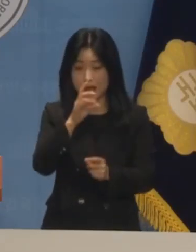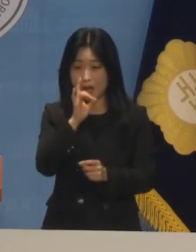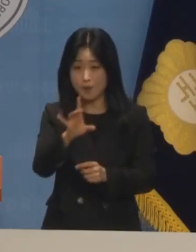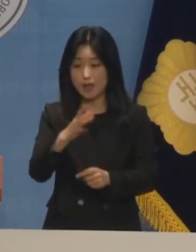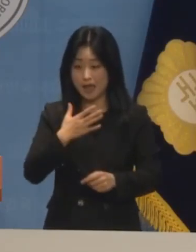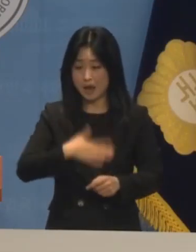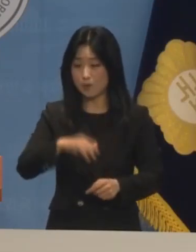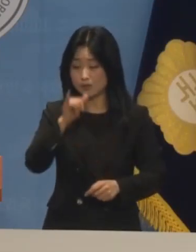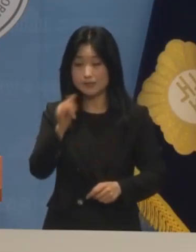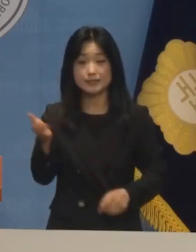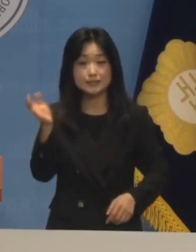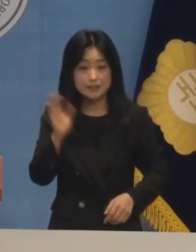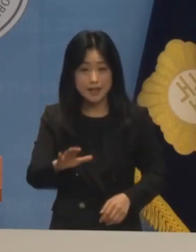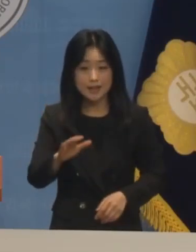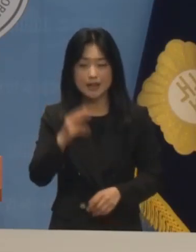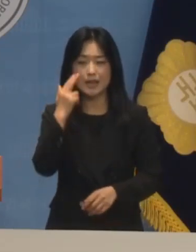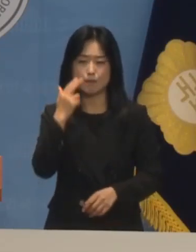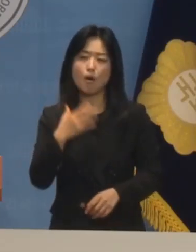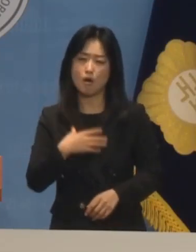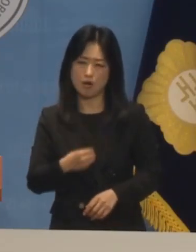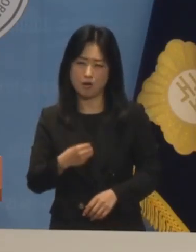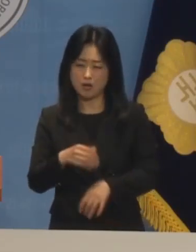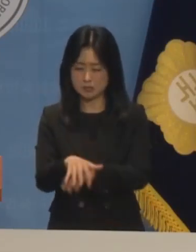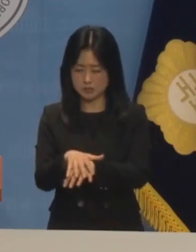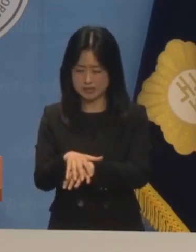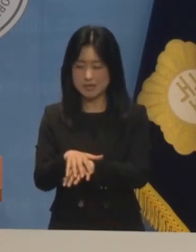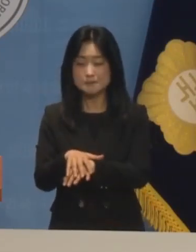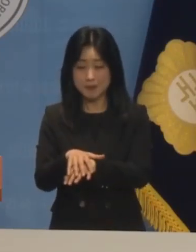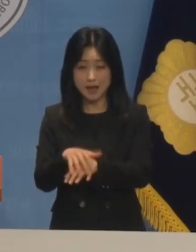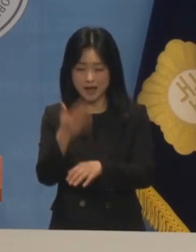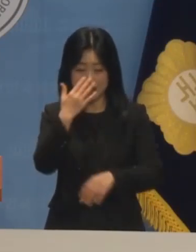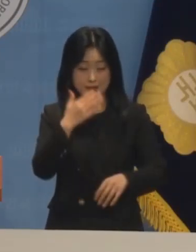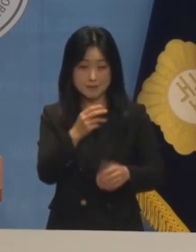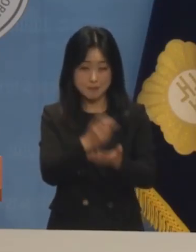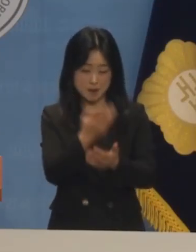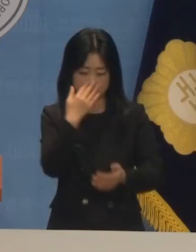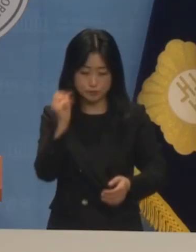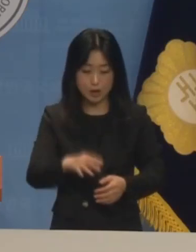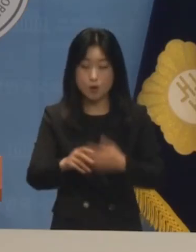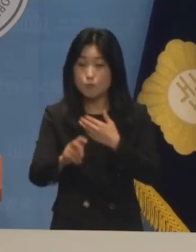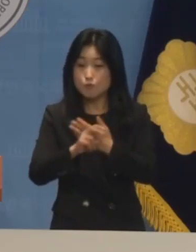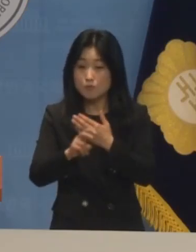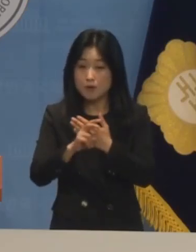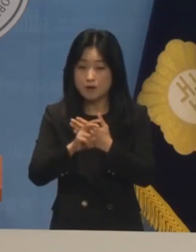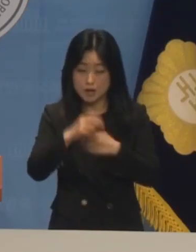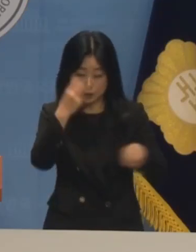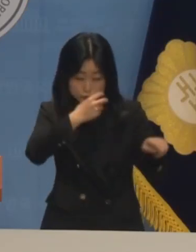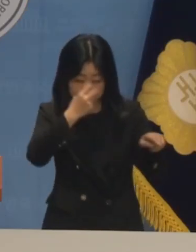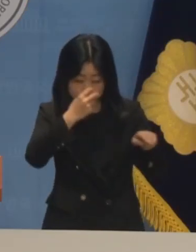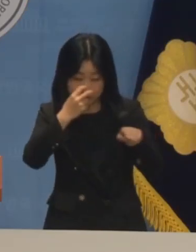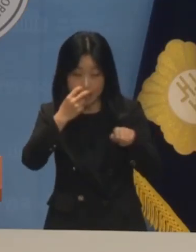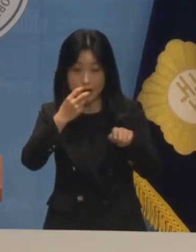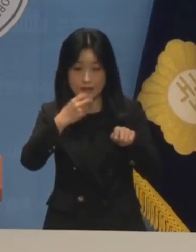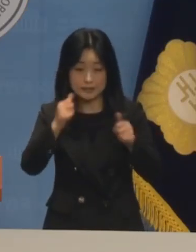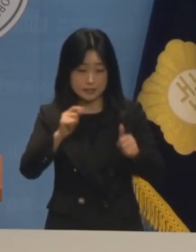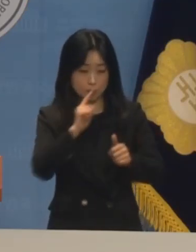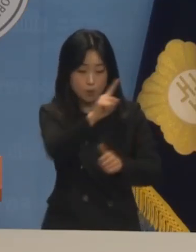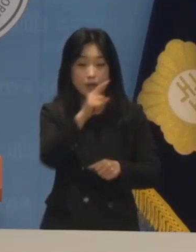잘 알면서도 고의적이고 조직적으로 이를 무시하고 불법적인 수사 및 기소를